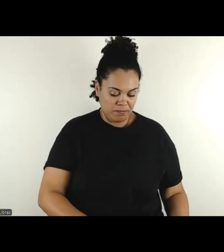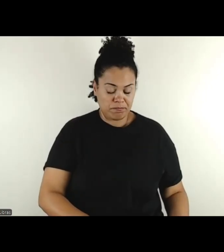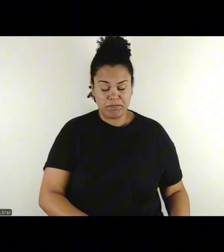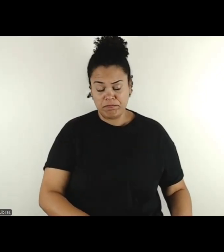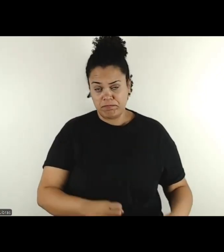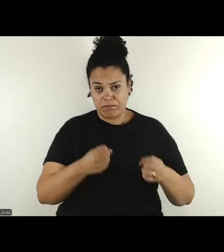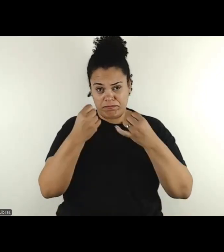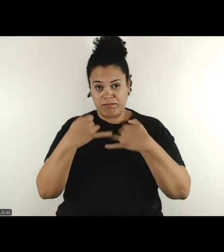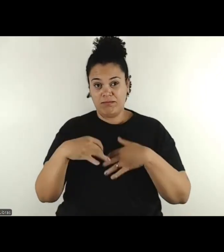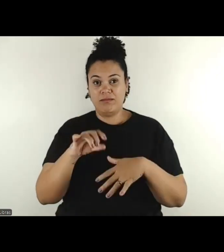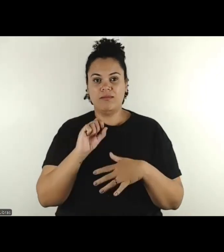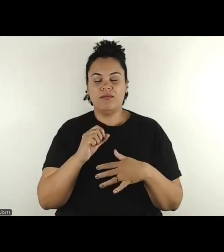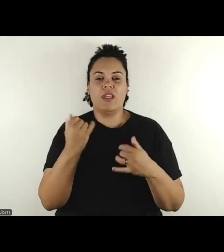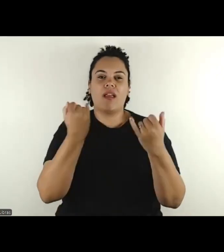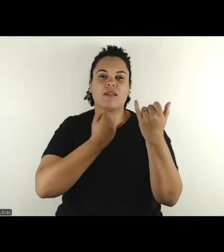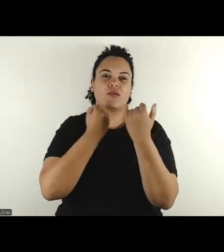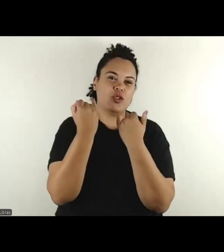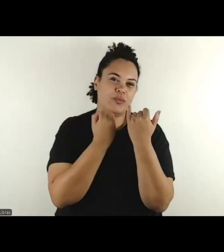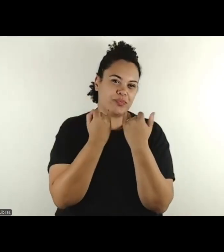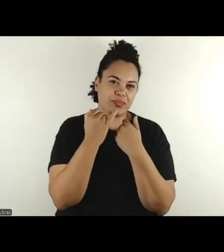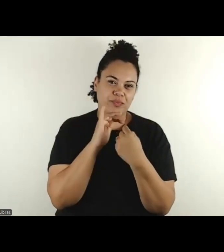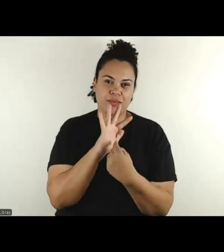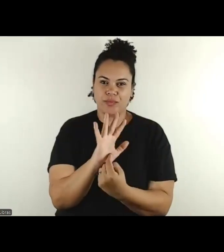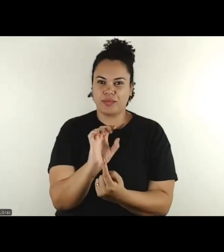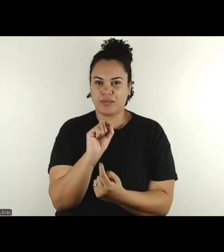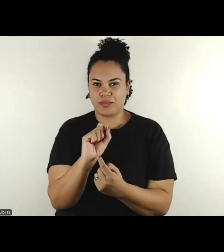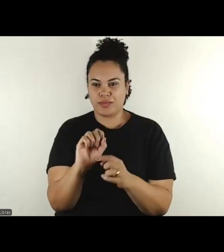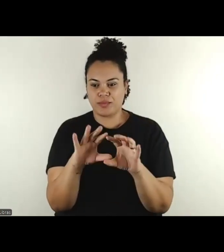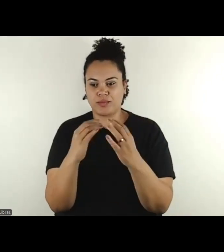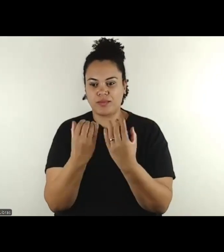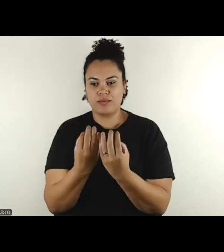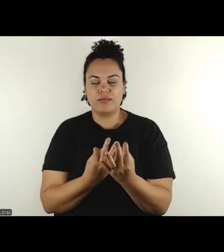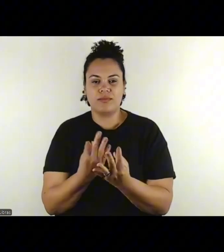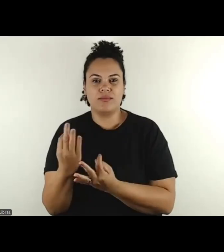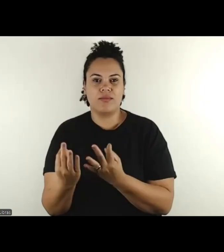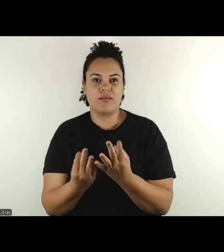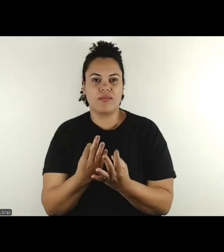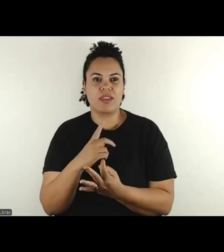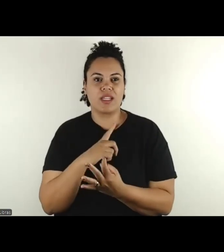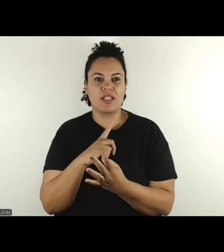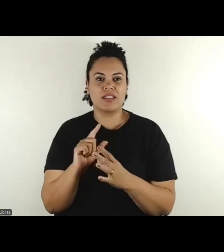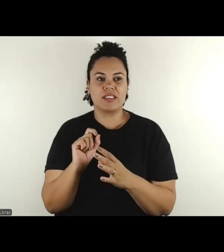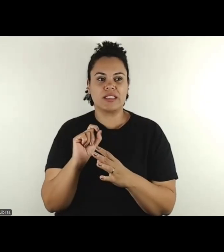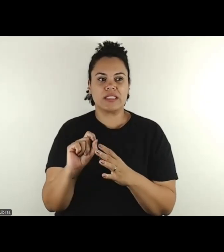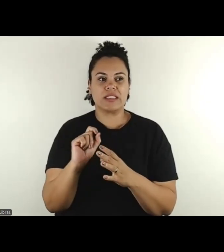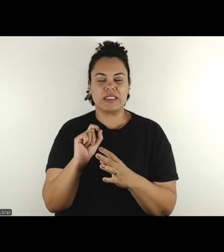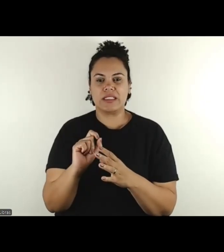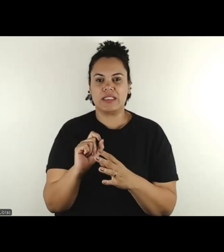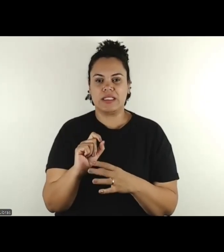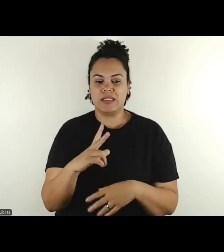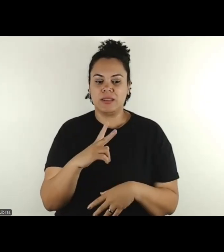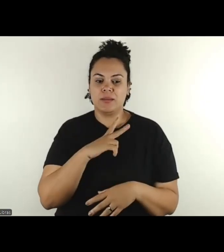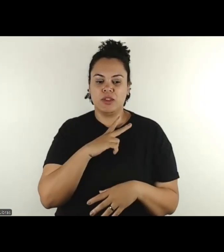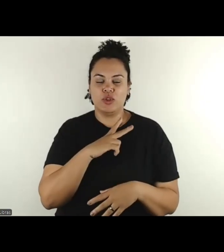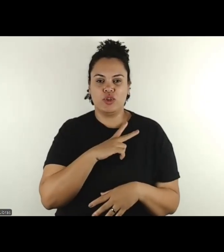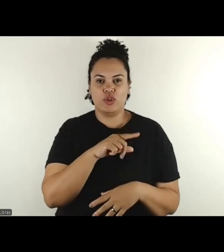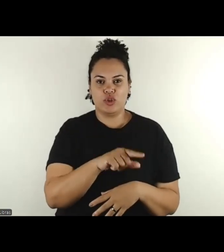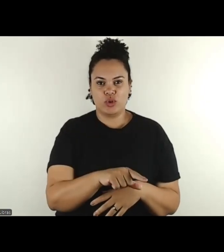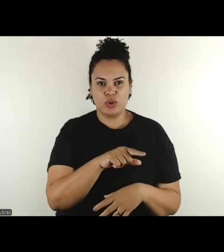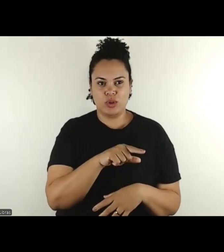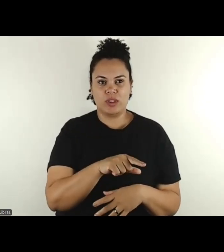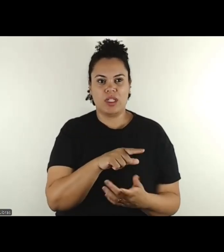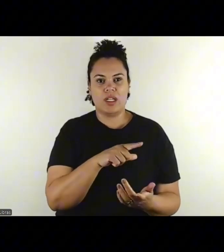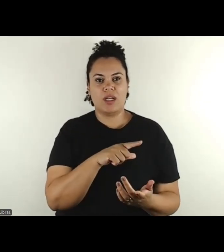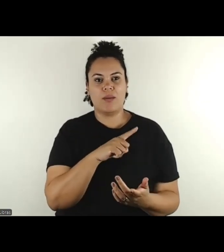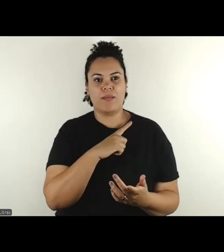Olha, os dados coletados refletem que as comunidades terapêuticas se configuram como instituições privadas, confessionais, em